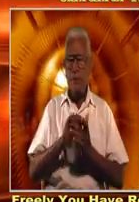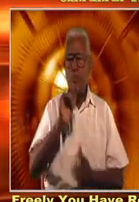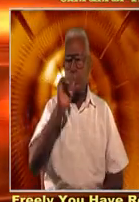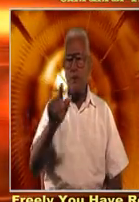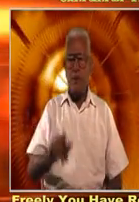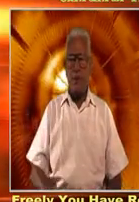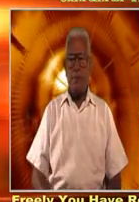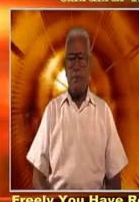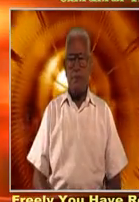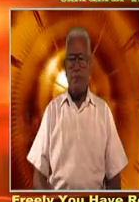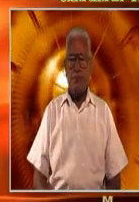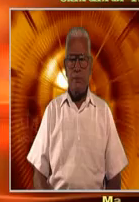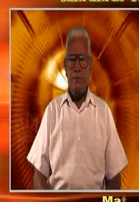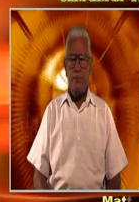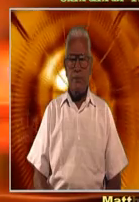என்றார்